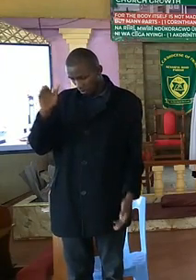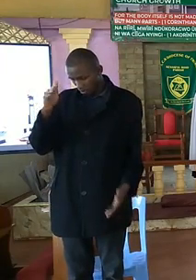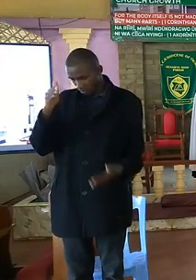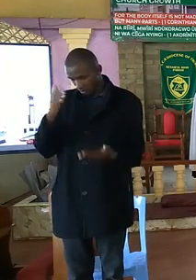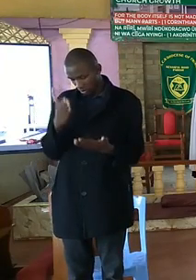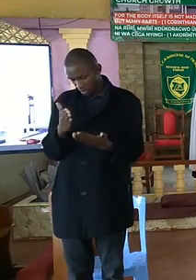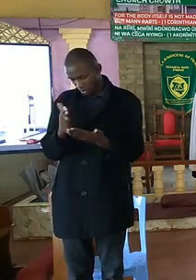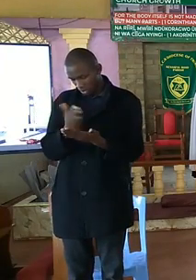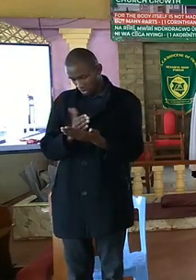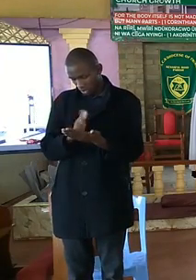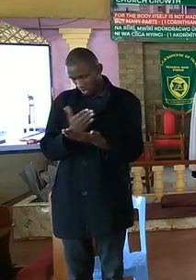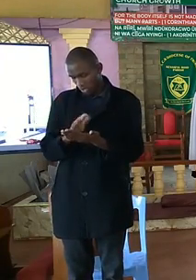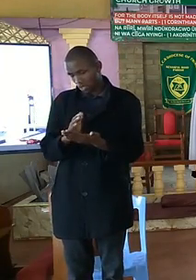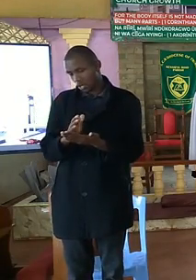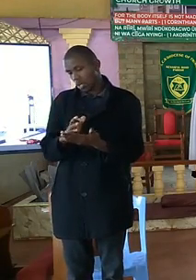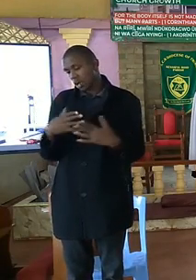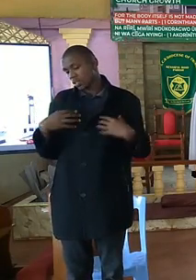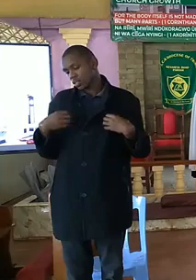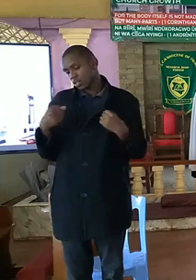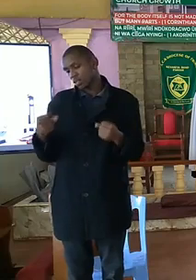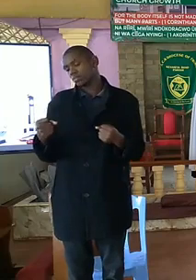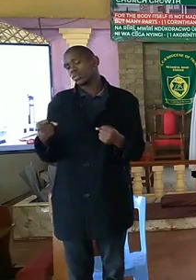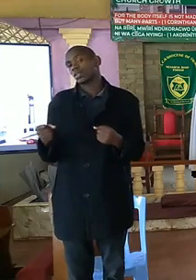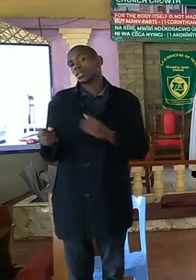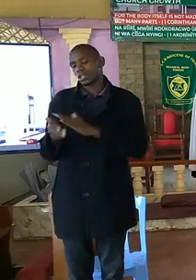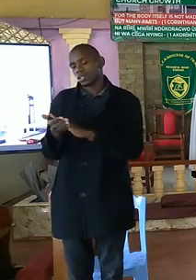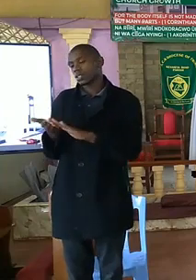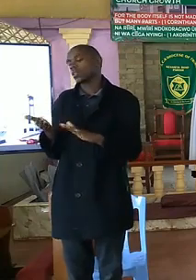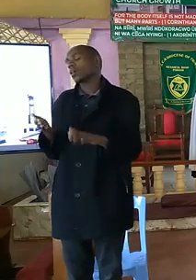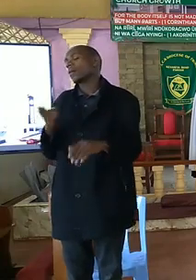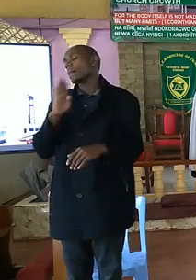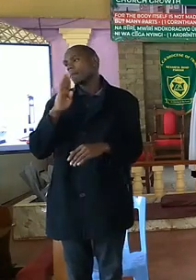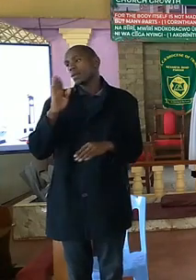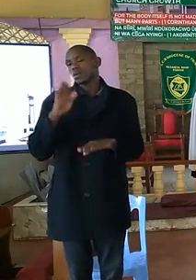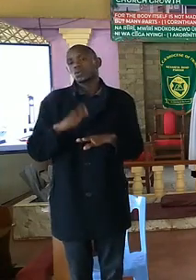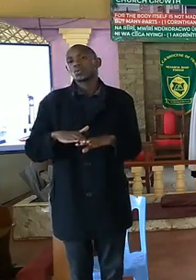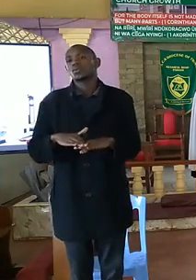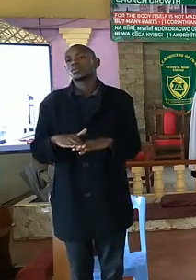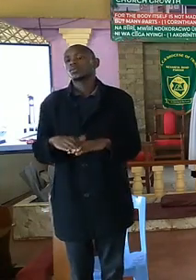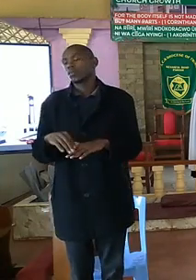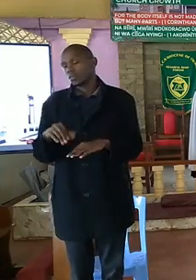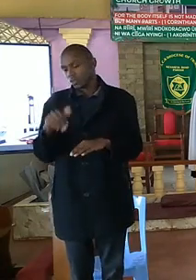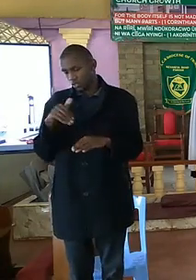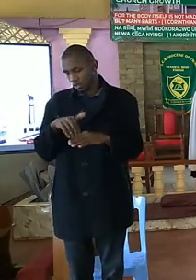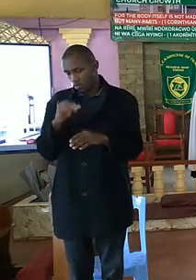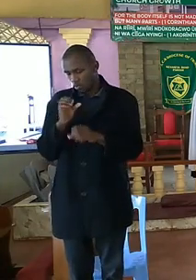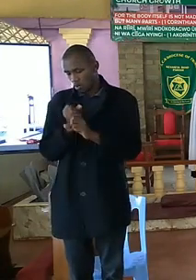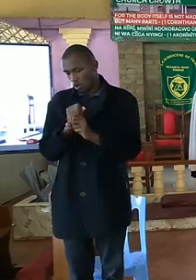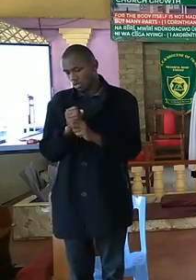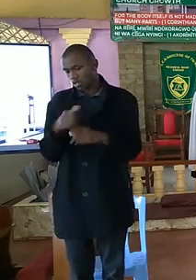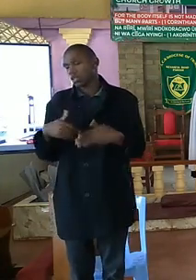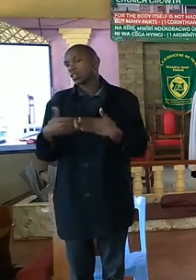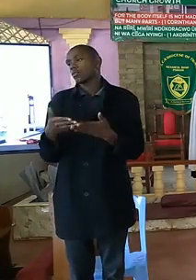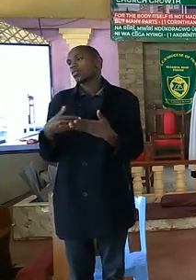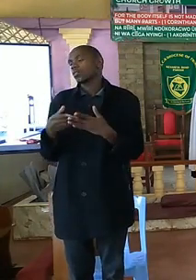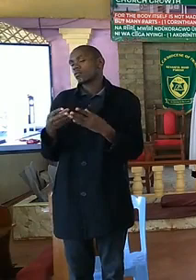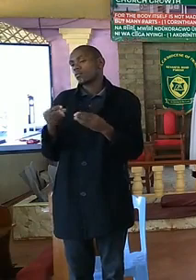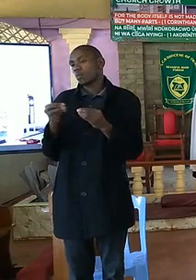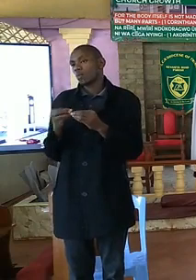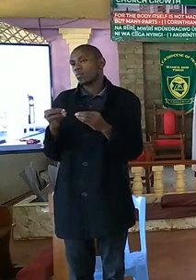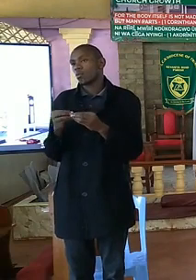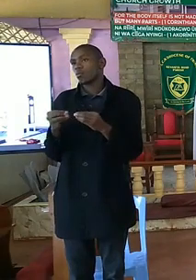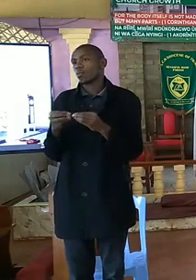utuhete ciamukire ucitherie na nigetha ituike njega na njagiriru wira-ini waku mwathani no thii na mbere na gutuhe ingi nyingi na